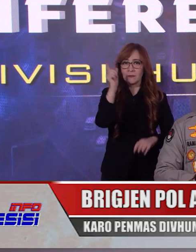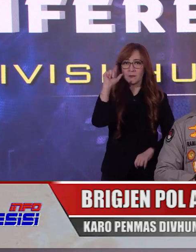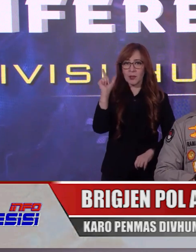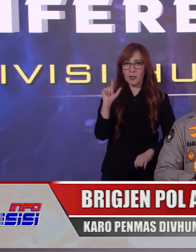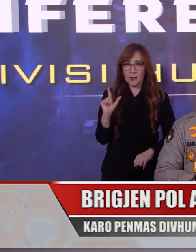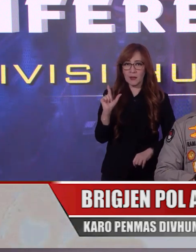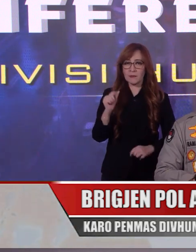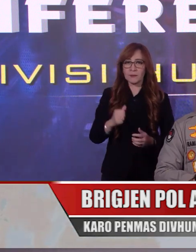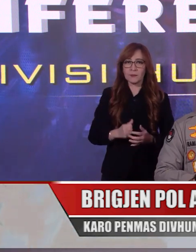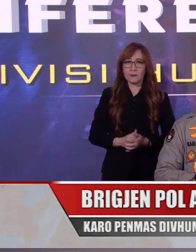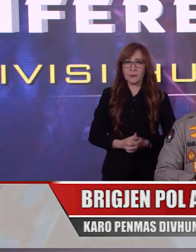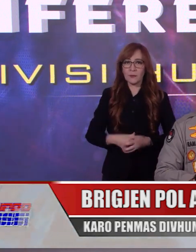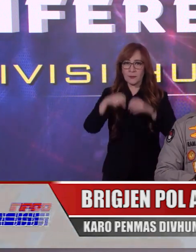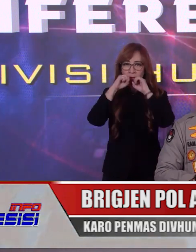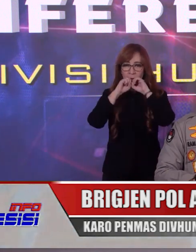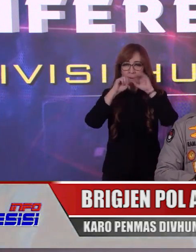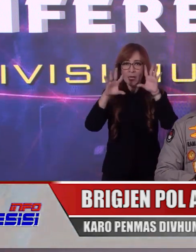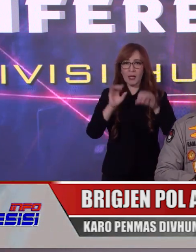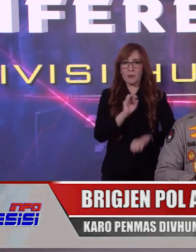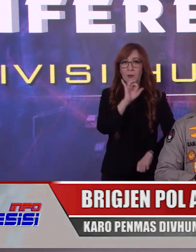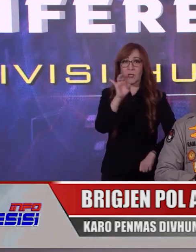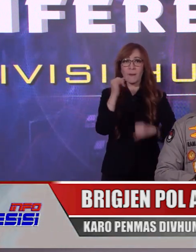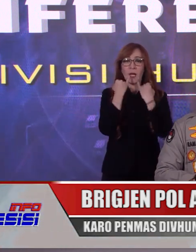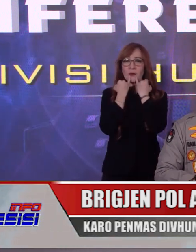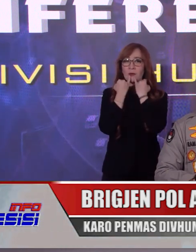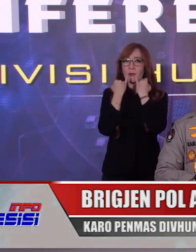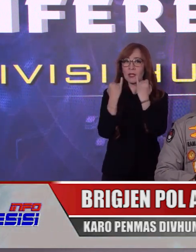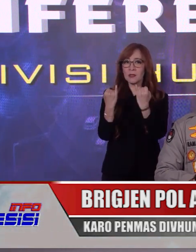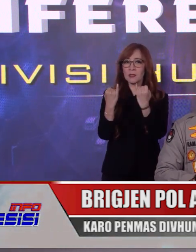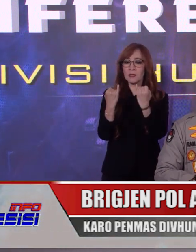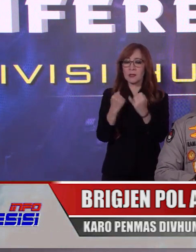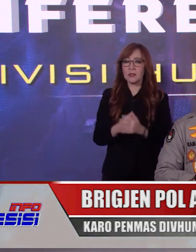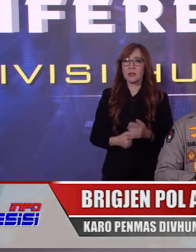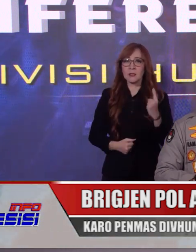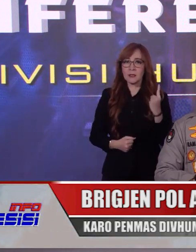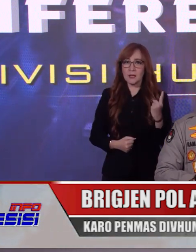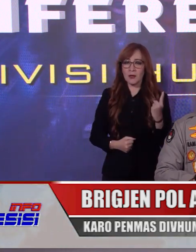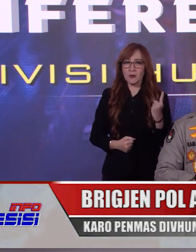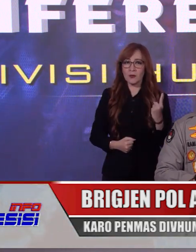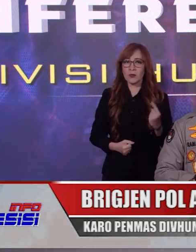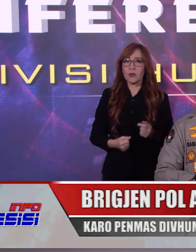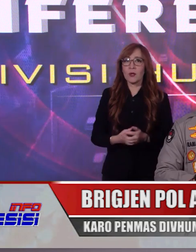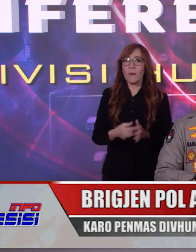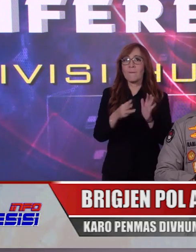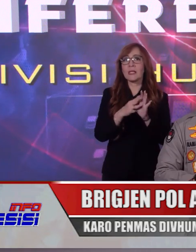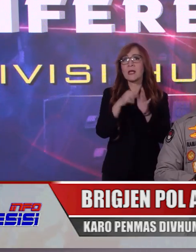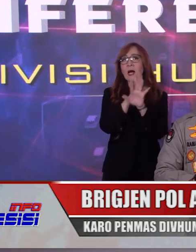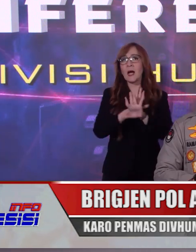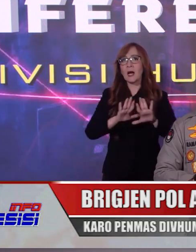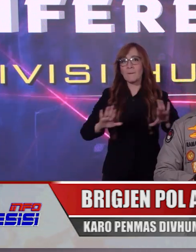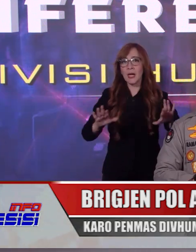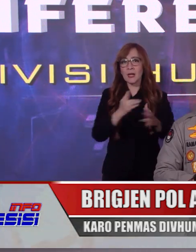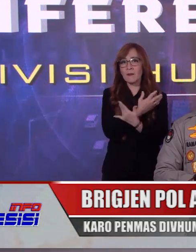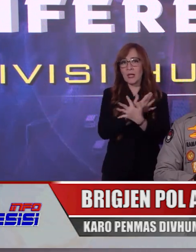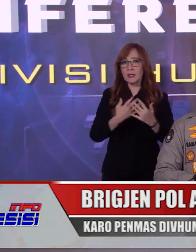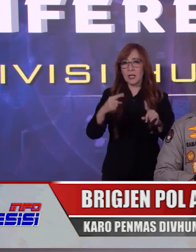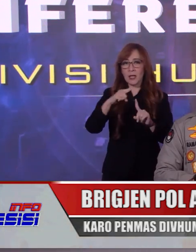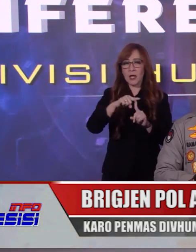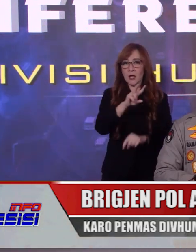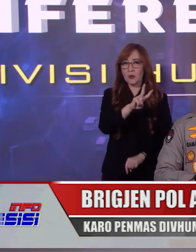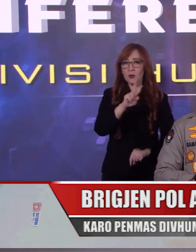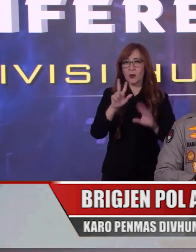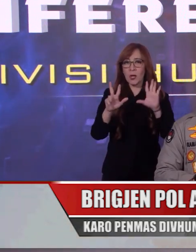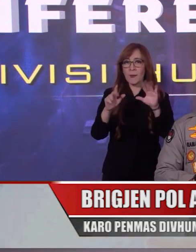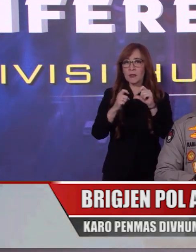diphas Polri akan menyampaikan beberapa informasi yang pertama gangguan kamtipmas tanggal 28